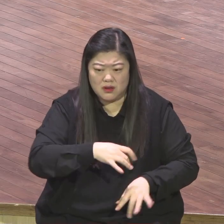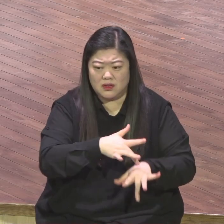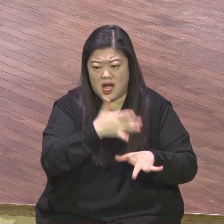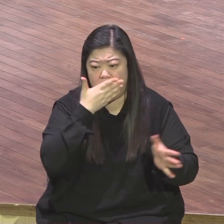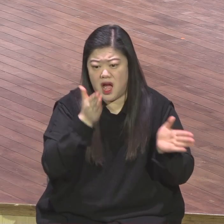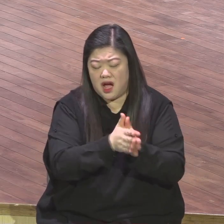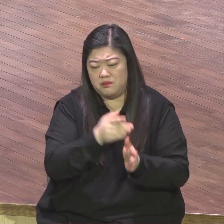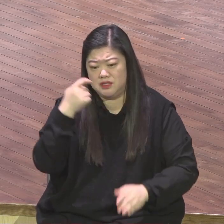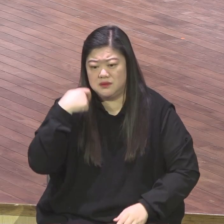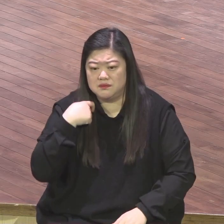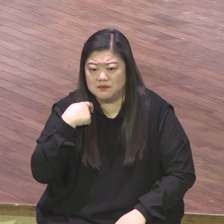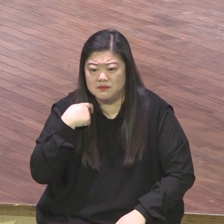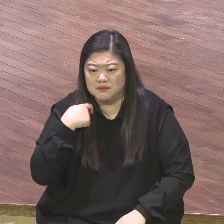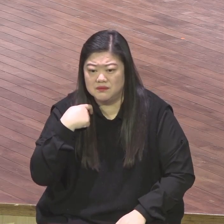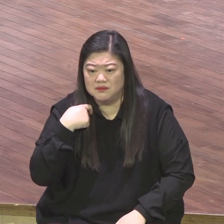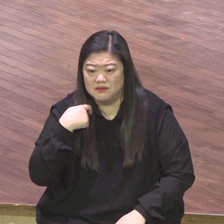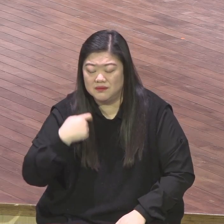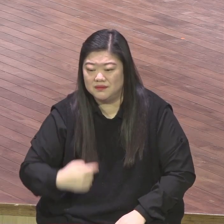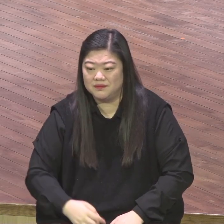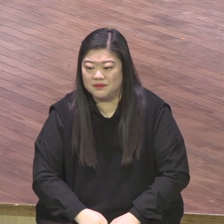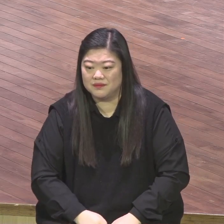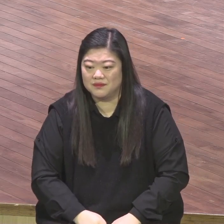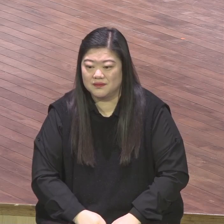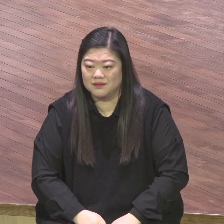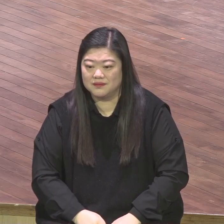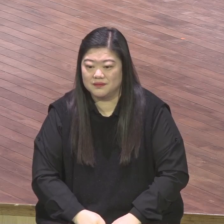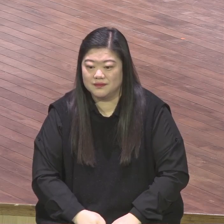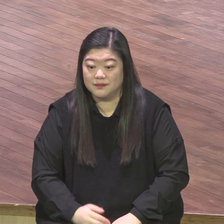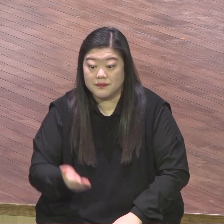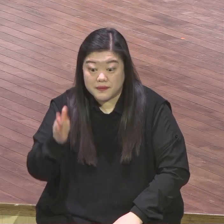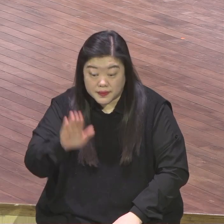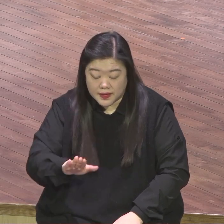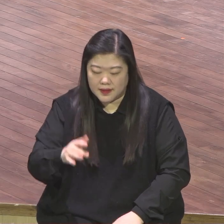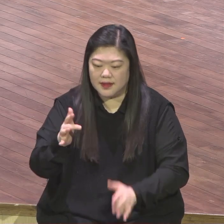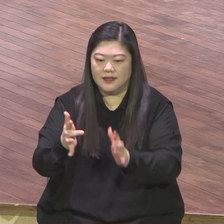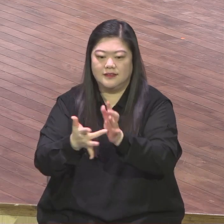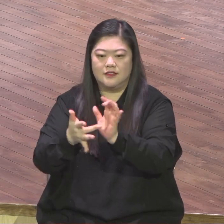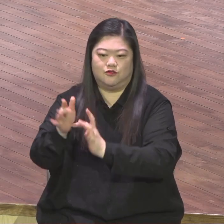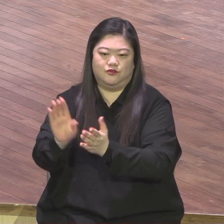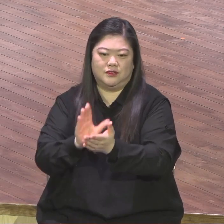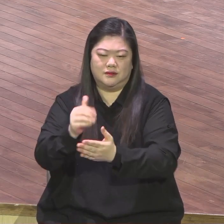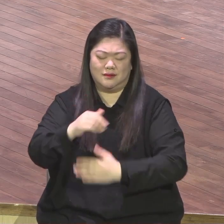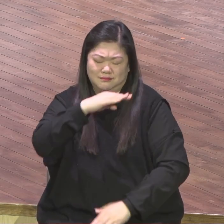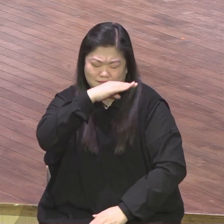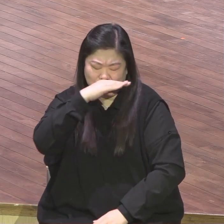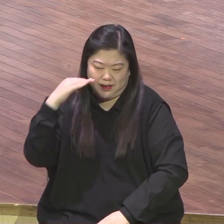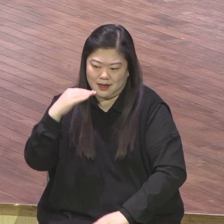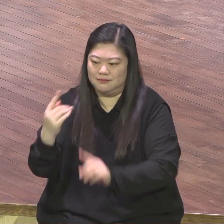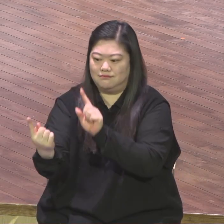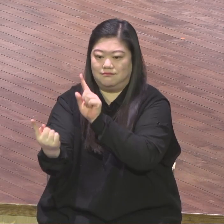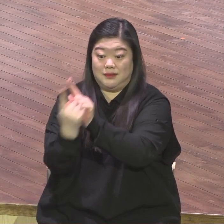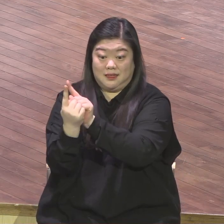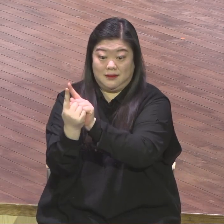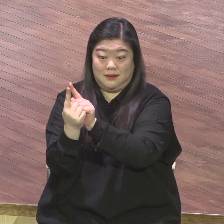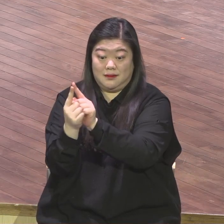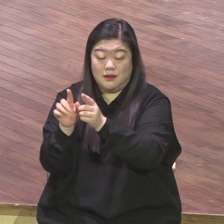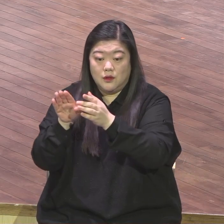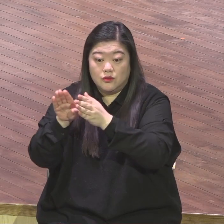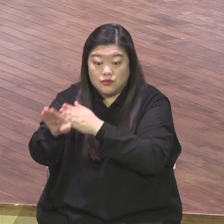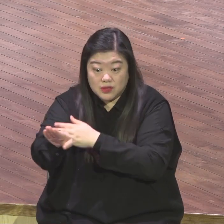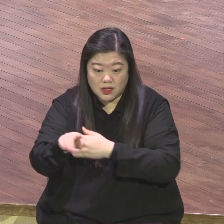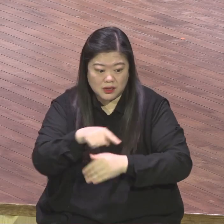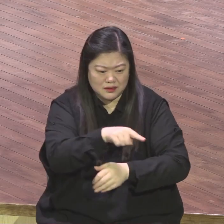전혀 없었죠. 그런데 예수 그리스도를 만나고 나니까 그 삶이